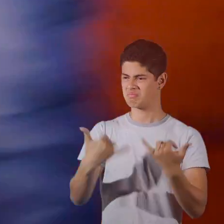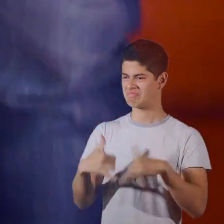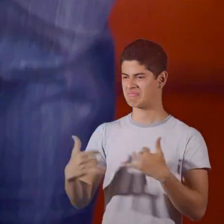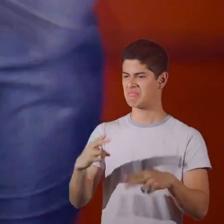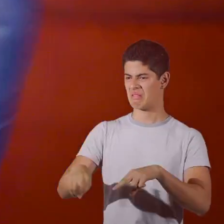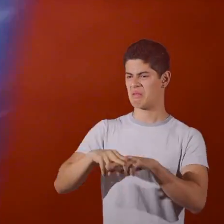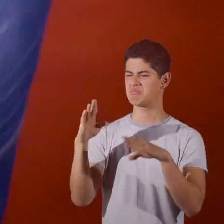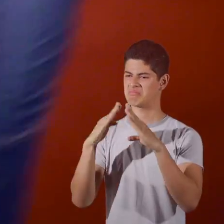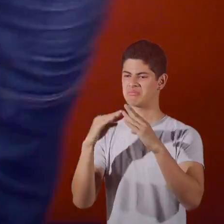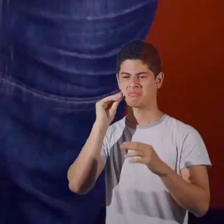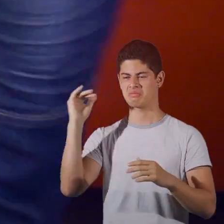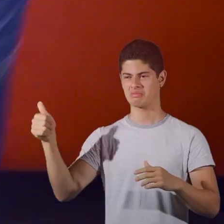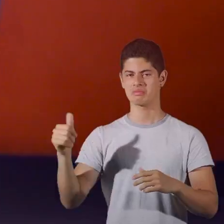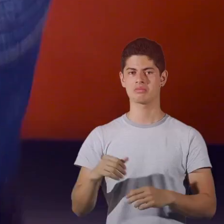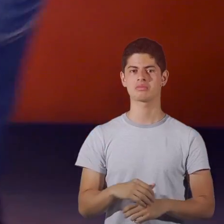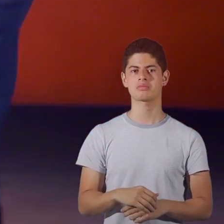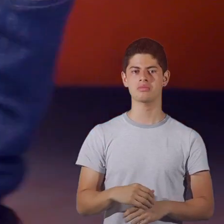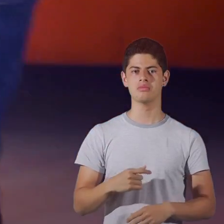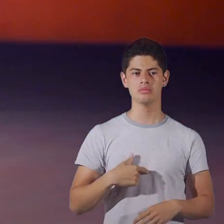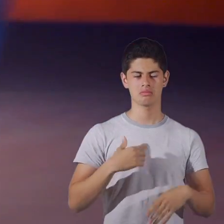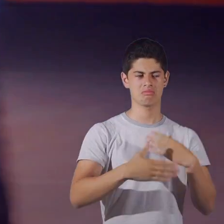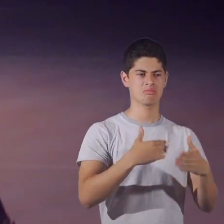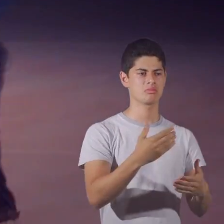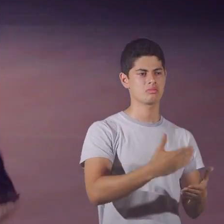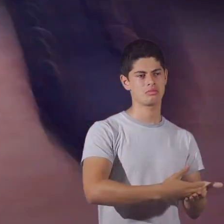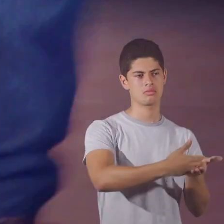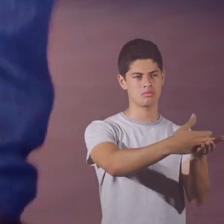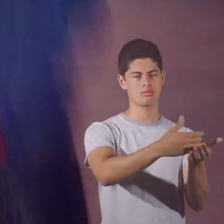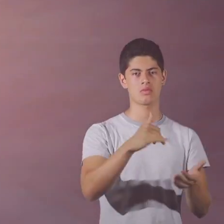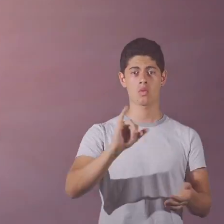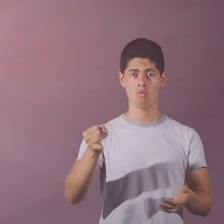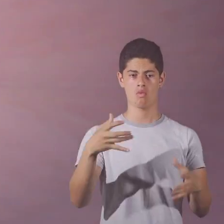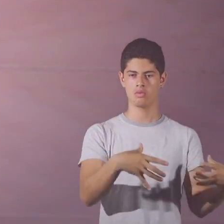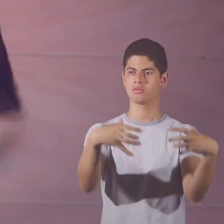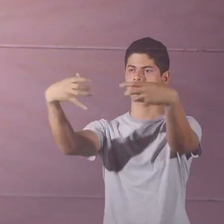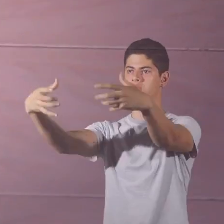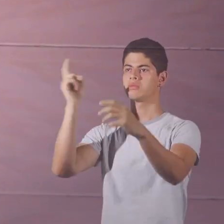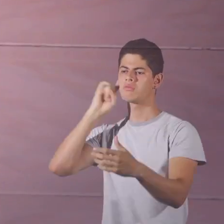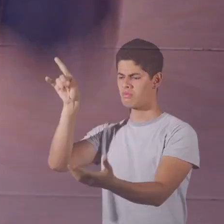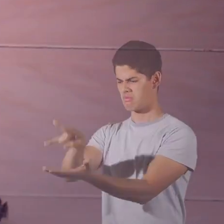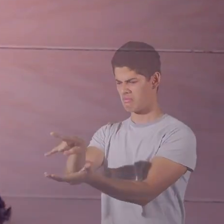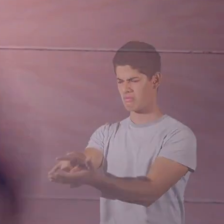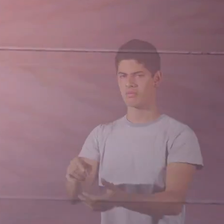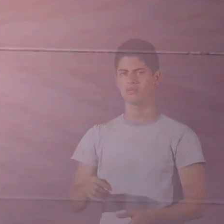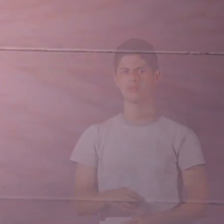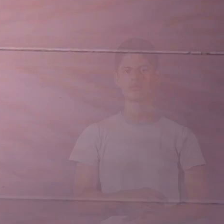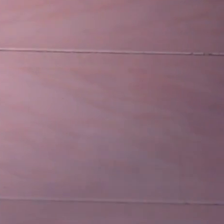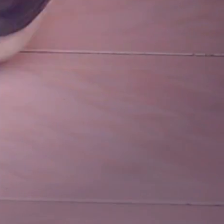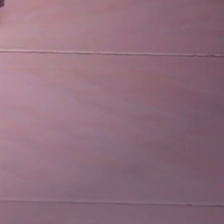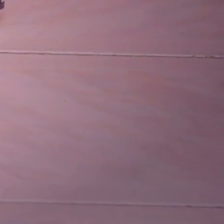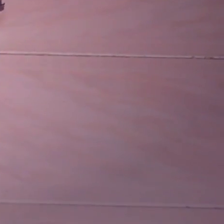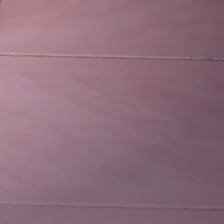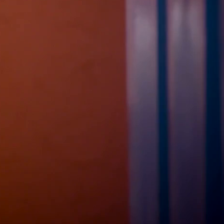complicado, entonces como para salvarnos de alguna pela o de algún regaño, entonces sí, de verdad nos aprovechamos del caso